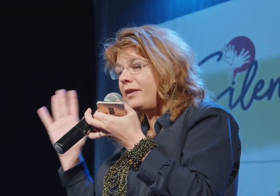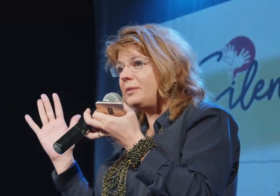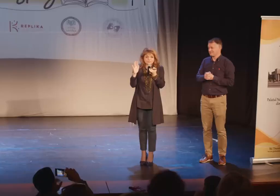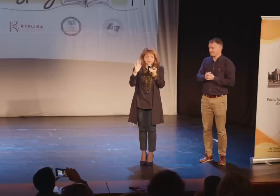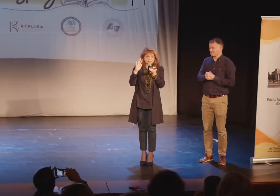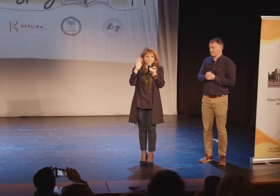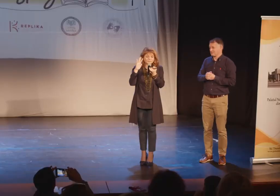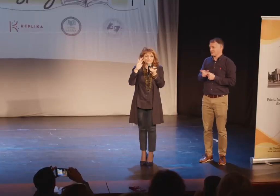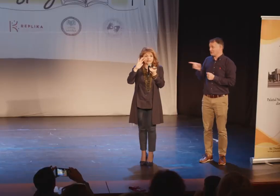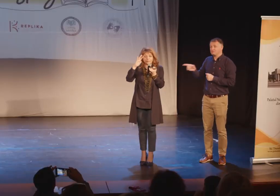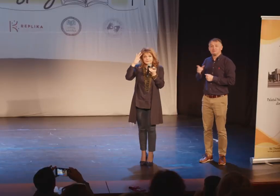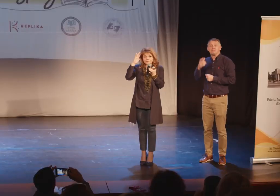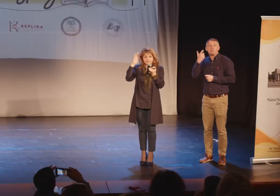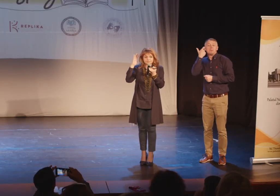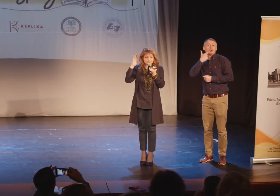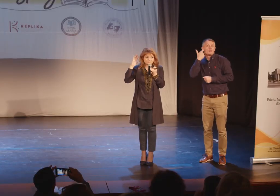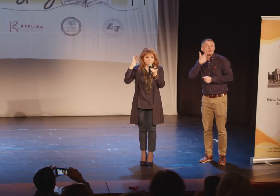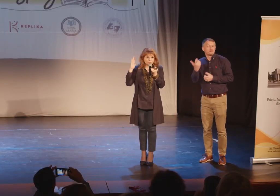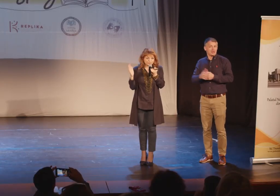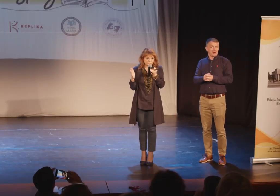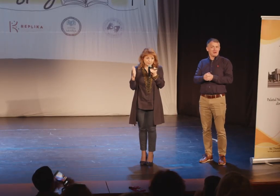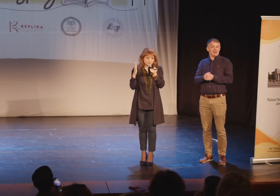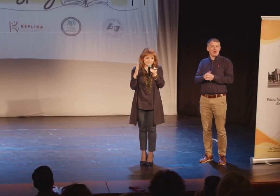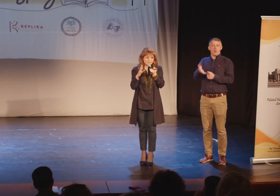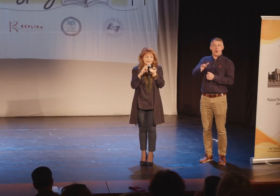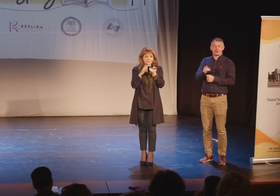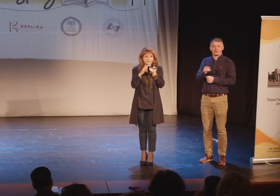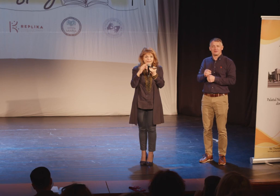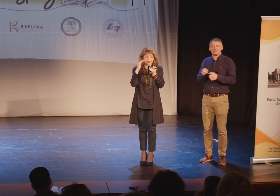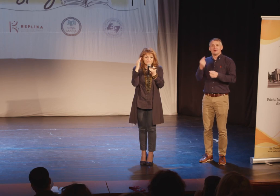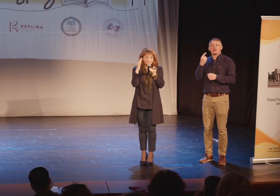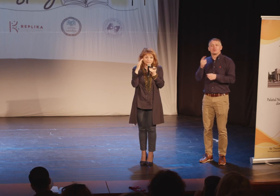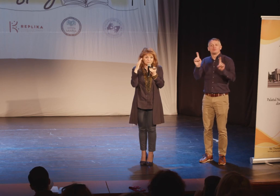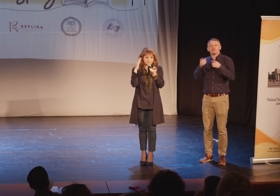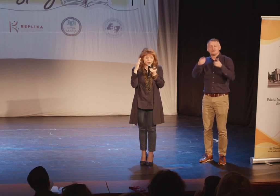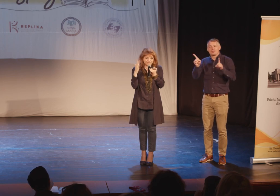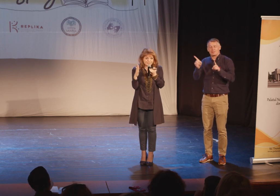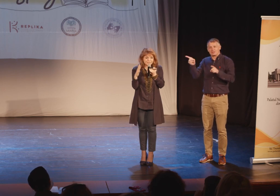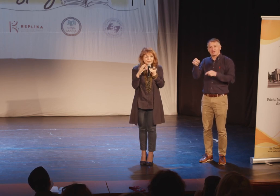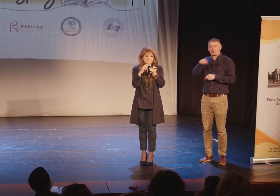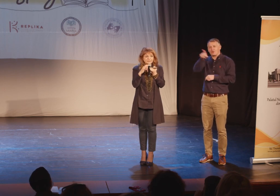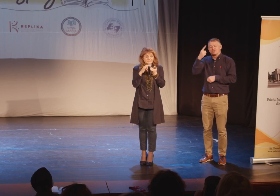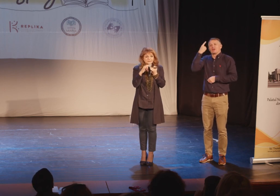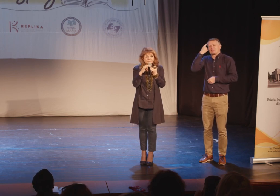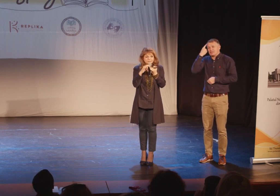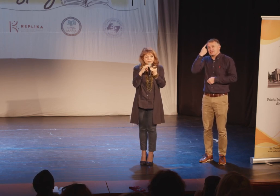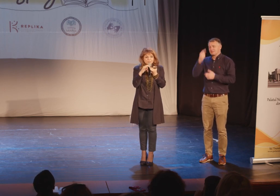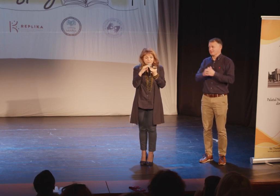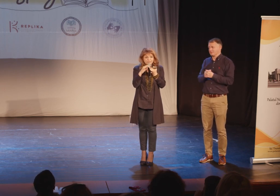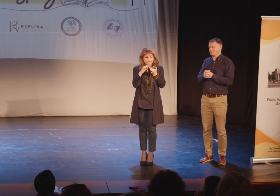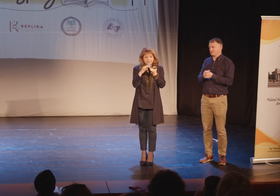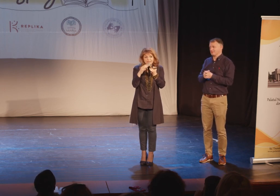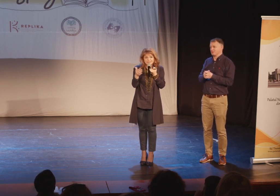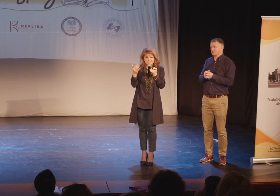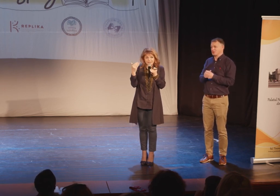Habar n-aveam, dar poate sunetul acesta pe care vreau să vi-l imaginați vă